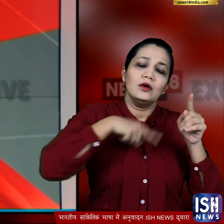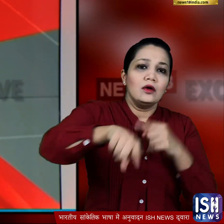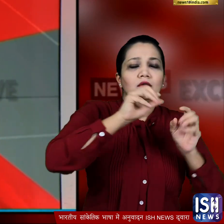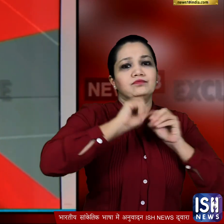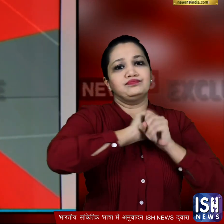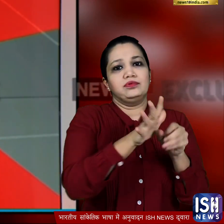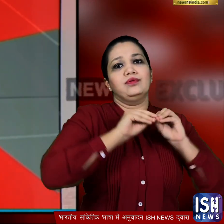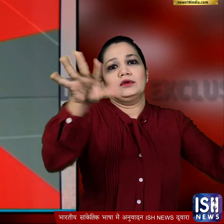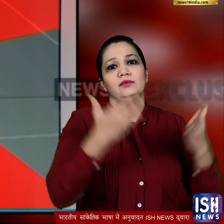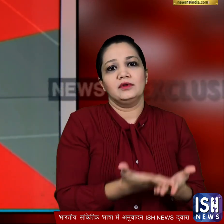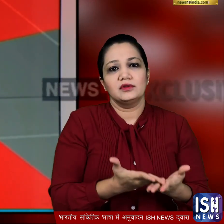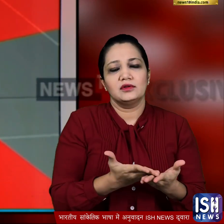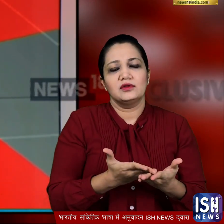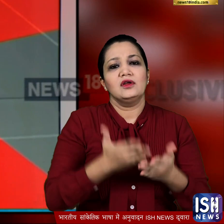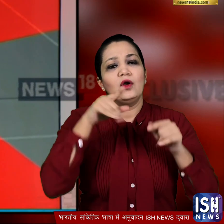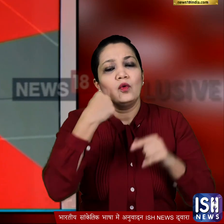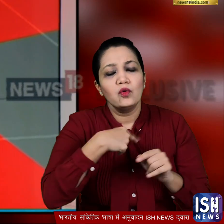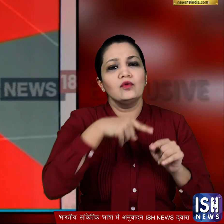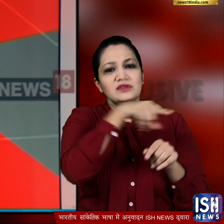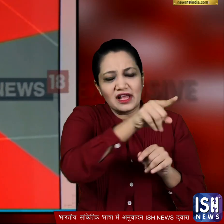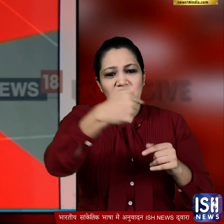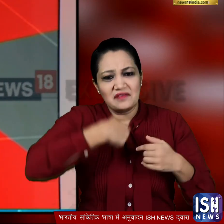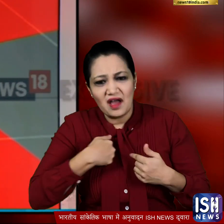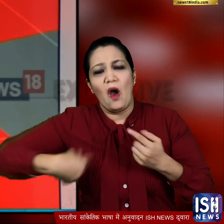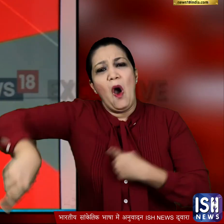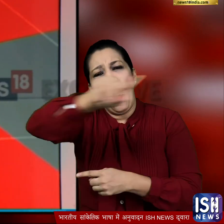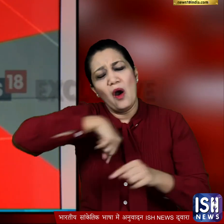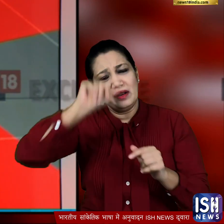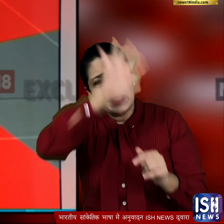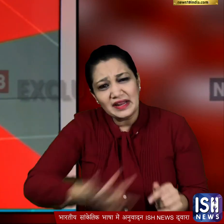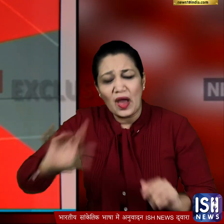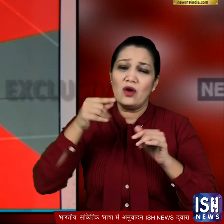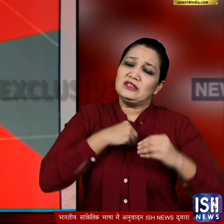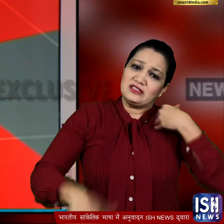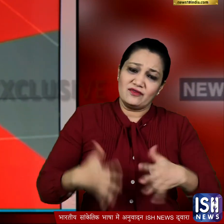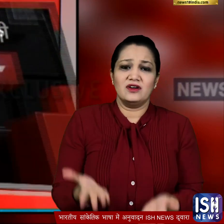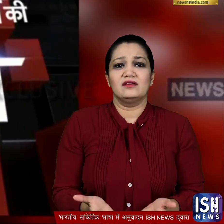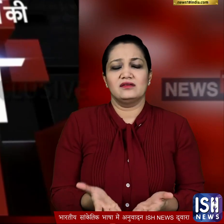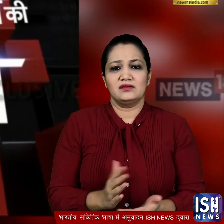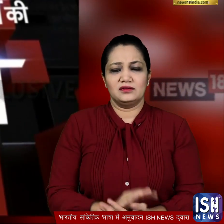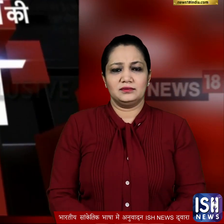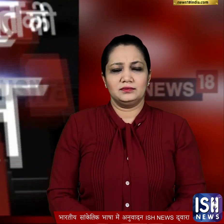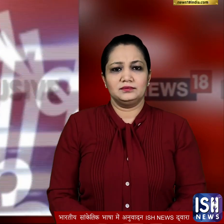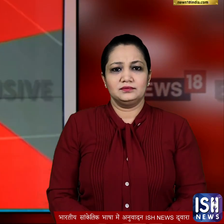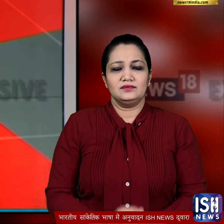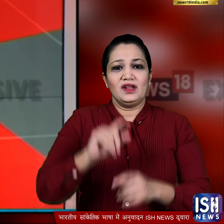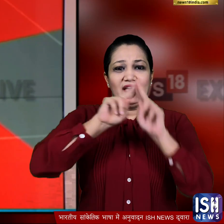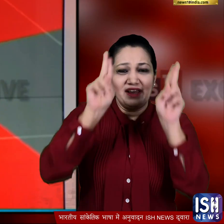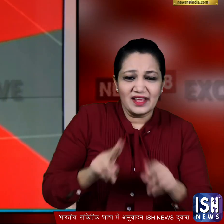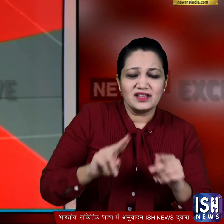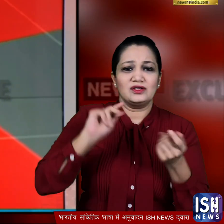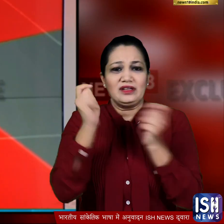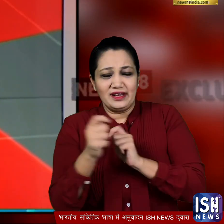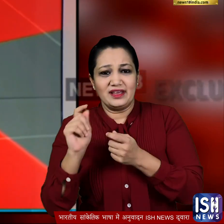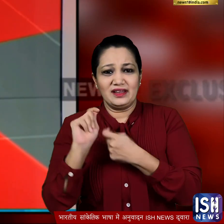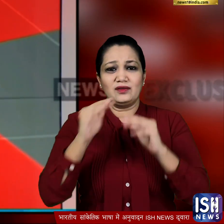किसानों ने महामारी की भी अनदेखी कर दी, जिसका खमियाजा उनको, आपको, हमको, पूरे देश को भुगतना पड़ सकता है। इंटरनेशनल क्रिकेट